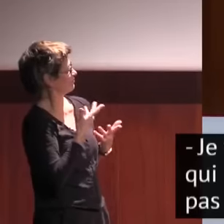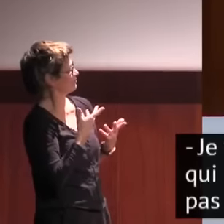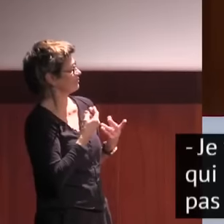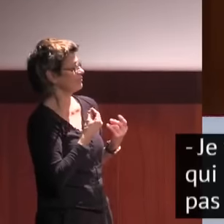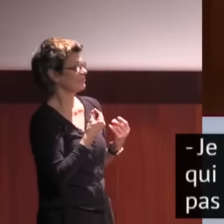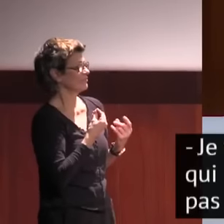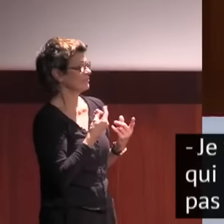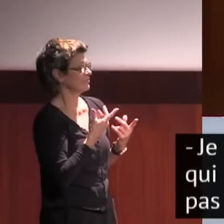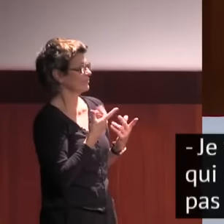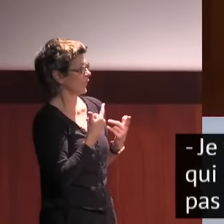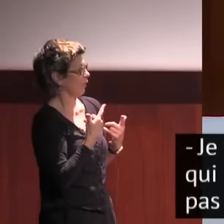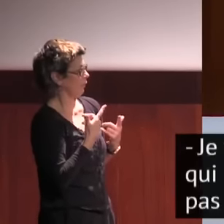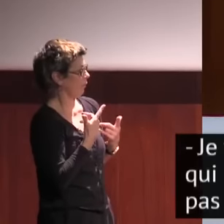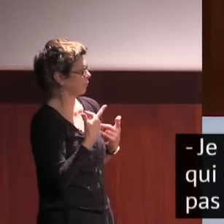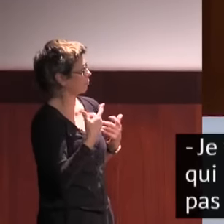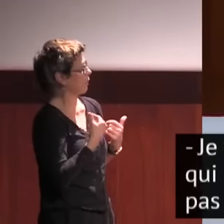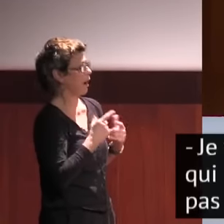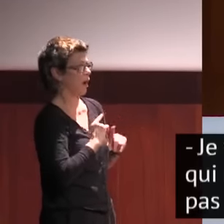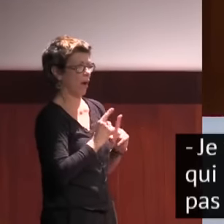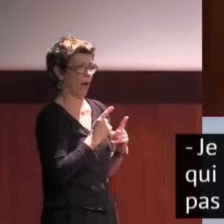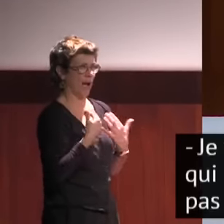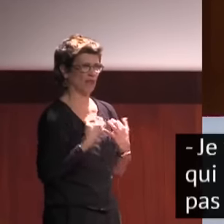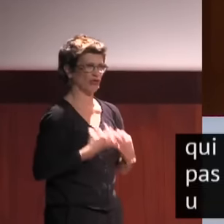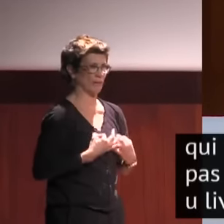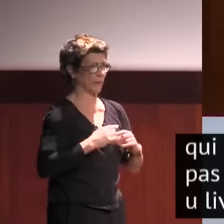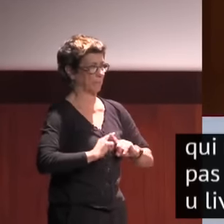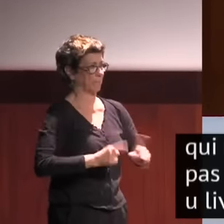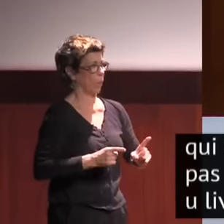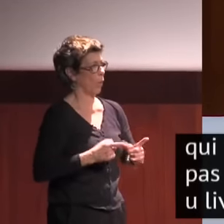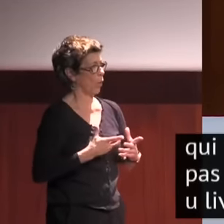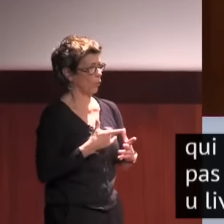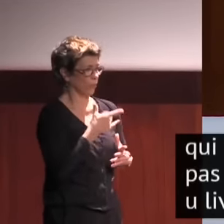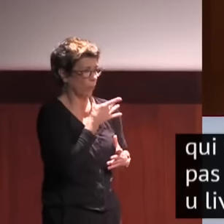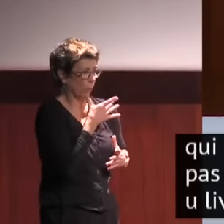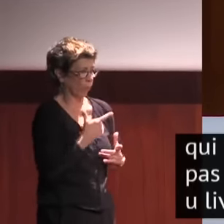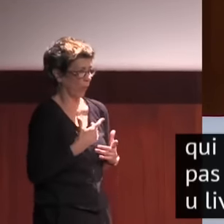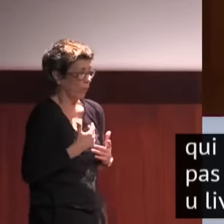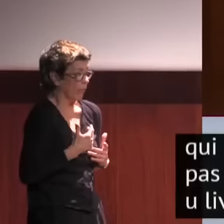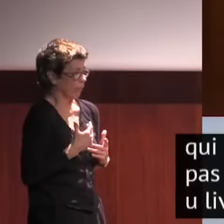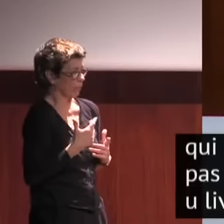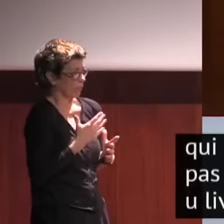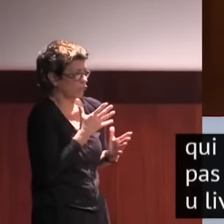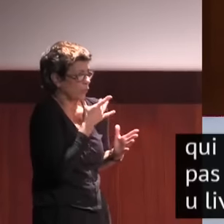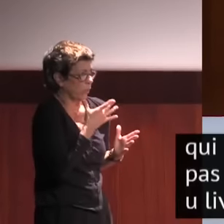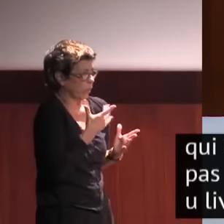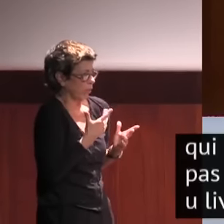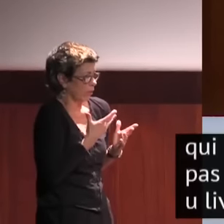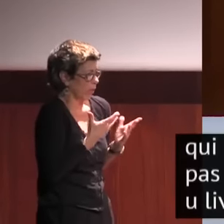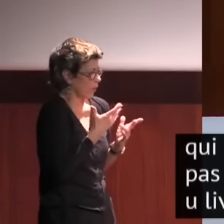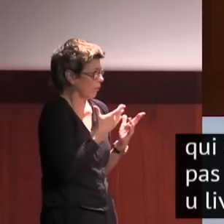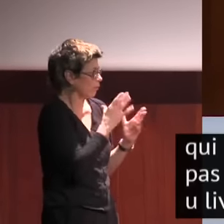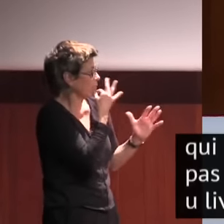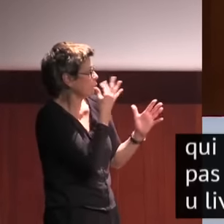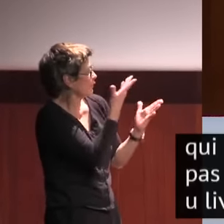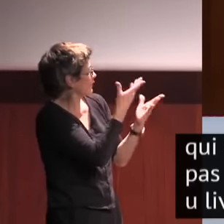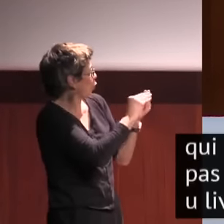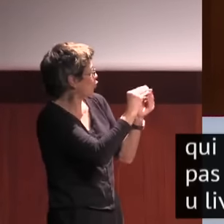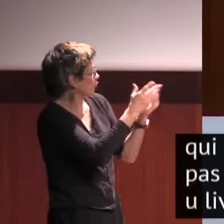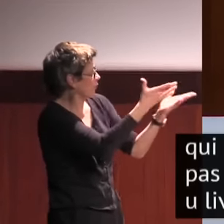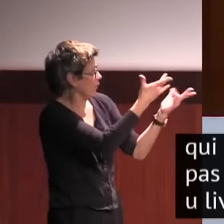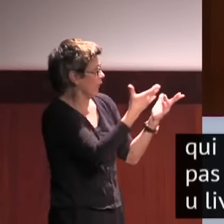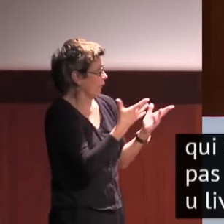pas avoir assez de légitimité pour être là et pour pouvoir en profiter, pour pouvoir profiter de ces objets